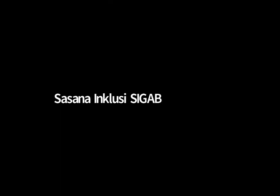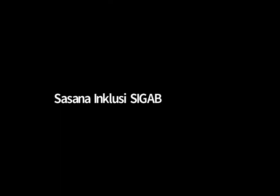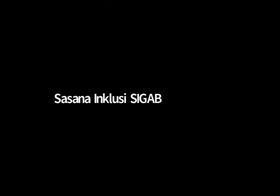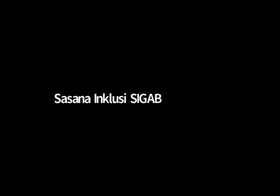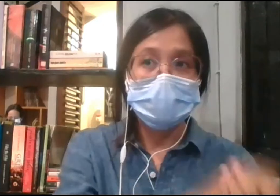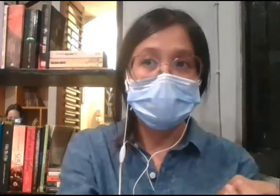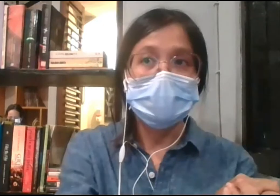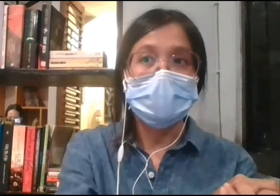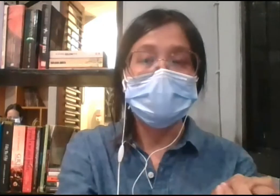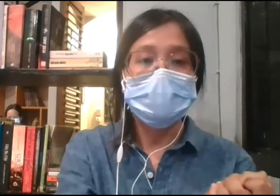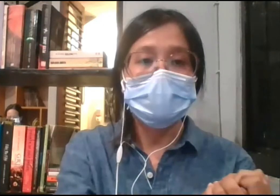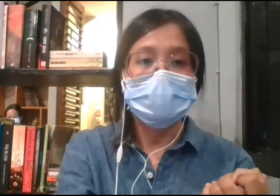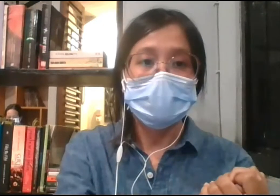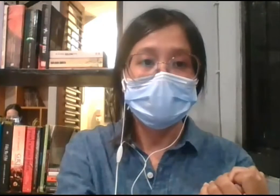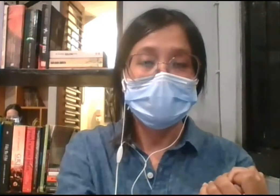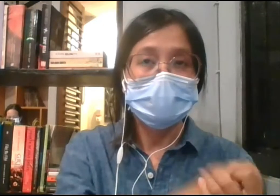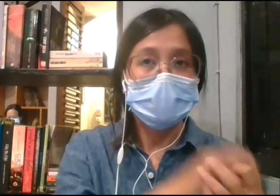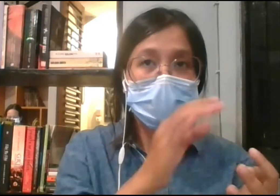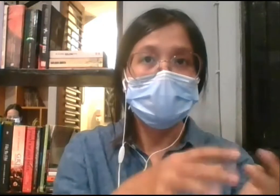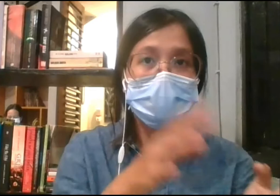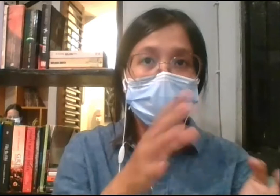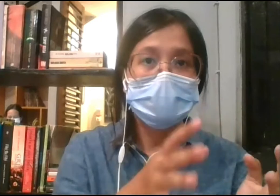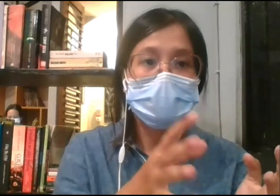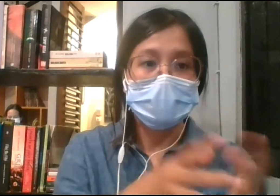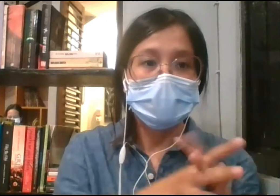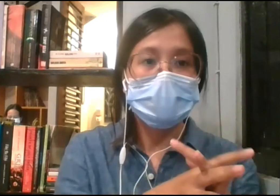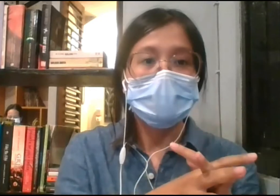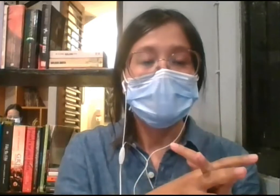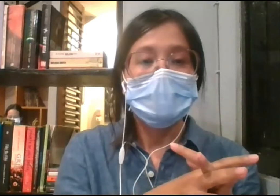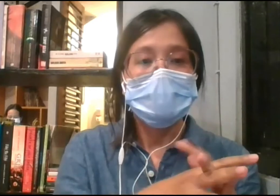itu disiapkan dengan riset tadi yang saya bilang, kita